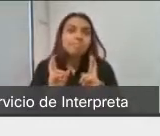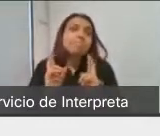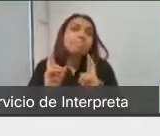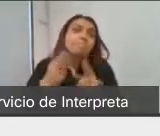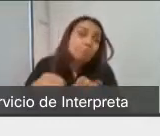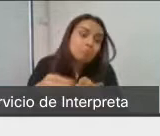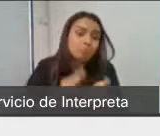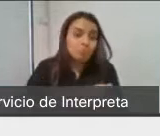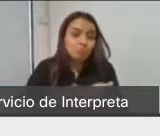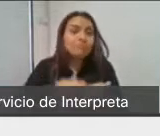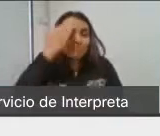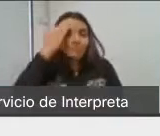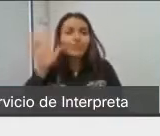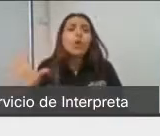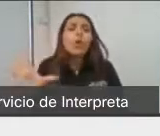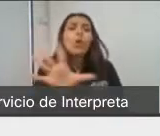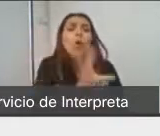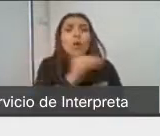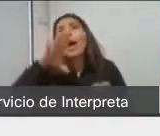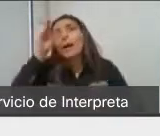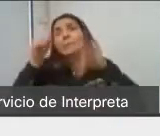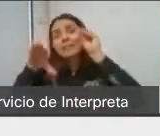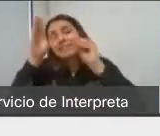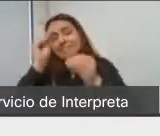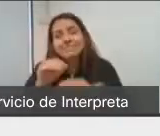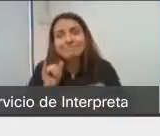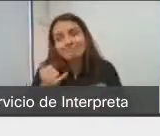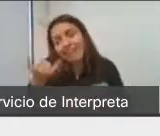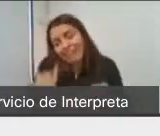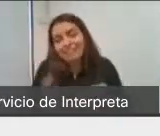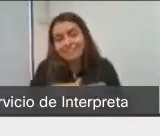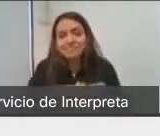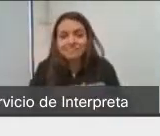todos, entonces pues nada, es un poco el mensaje, ¿vale?